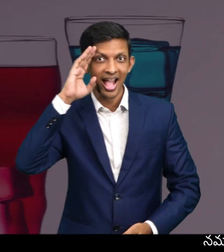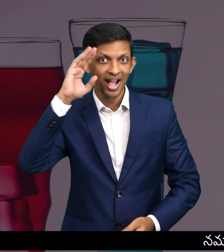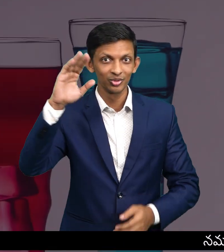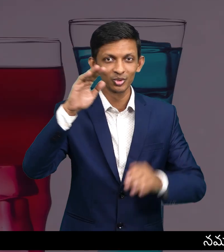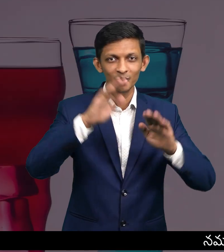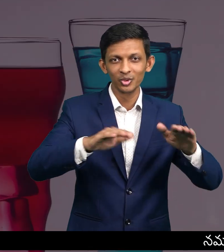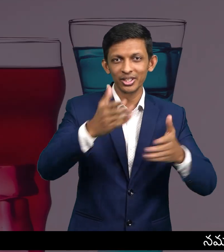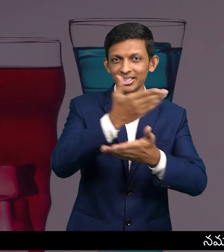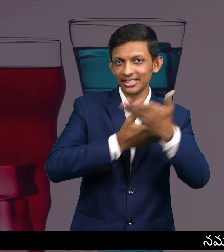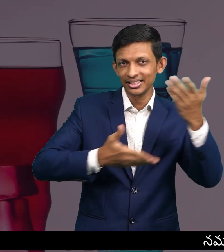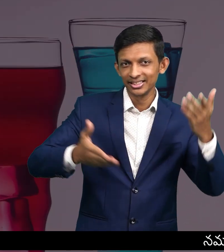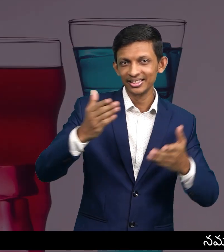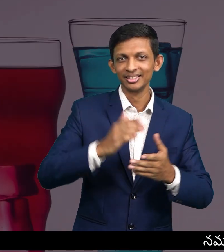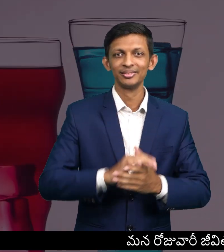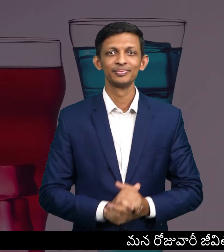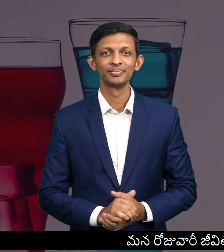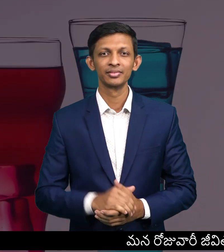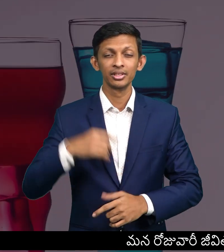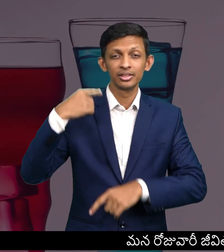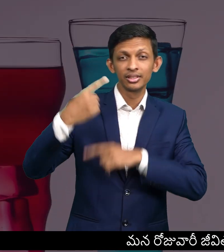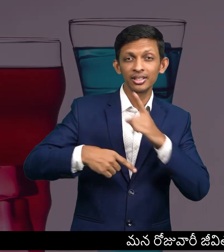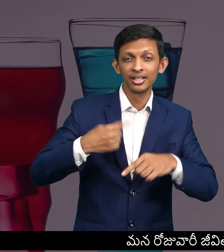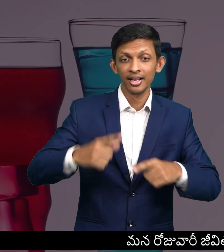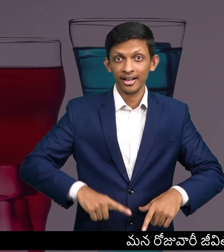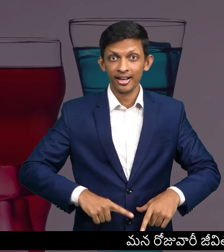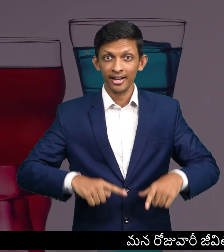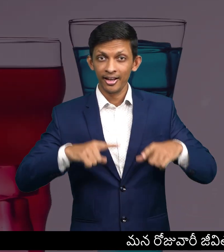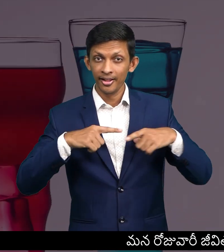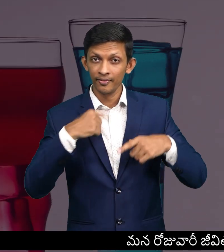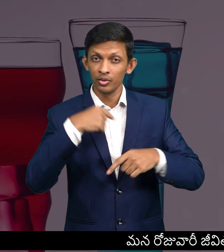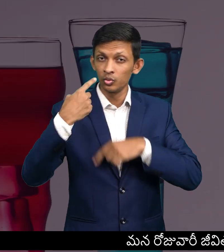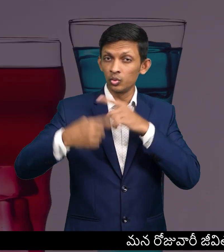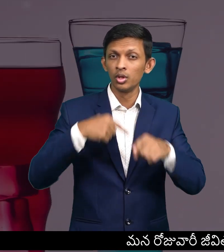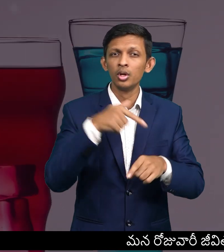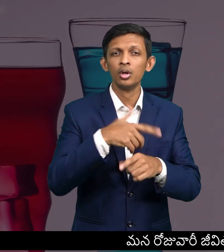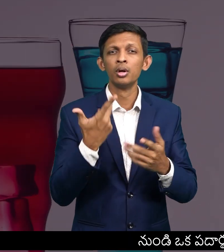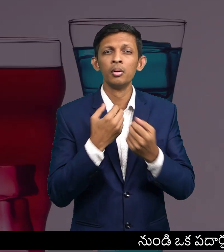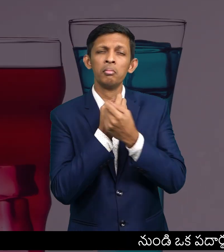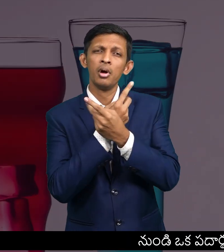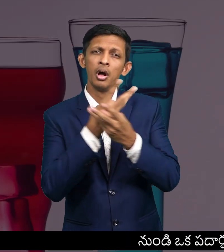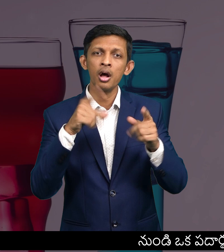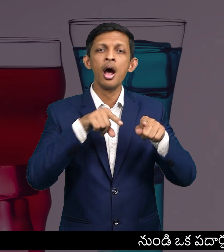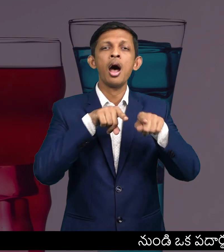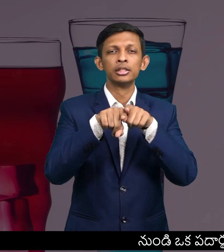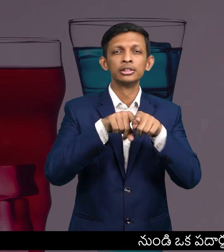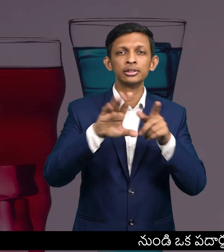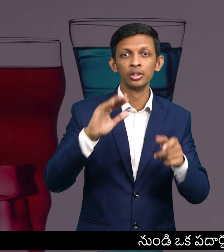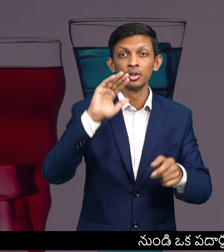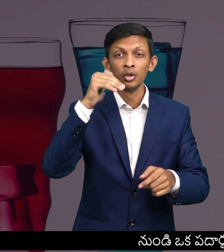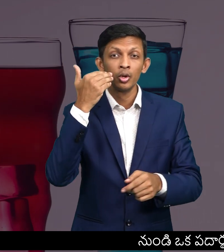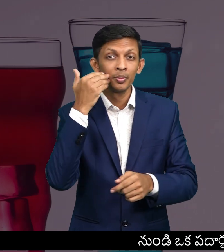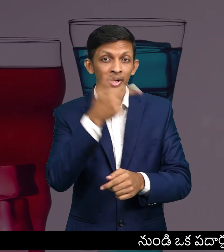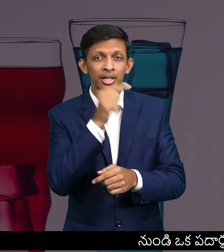నమస్తే పిల్లలు. మన రోజువారీ జీవితంలో పదార్థాల మిశ్రమం నుండి ఒక పదార్థం వేరు